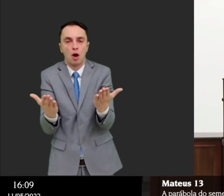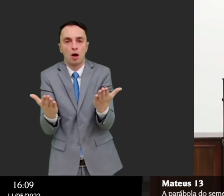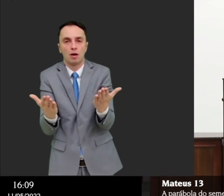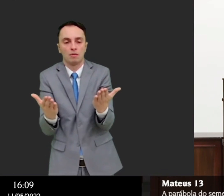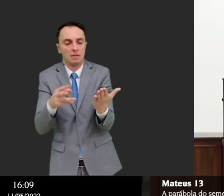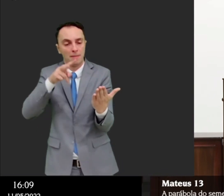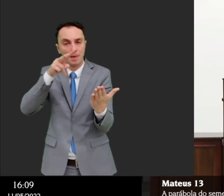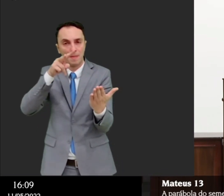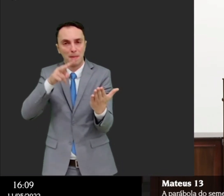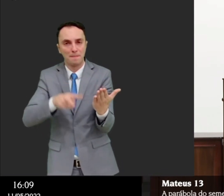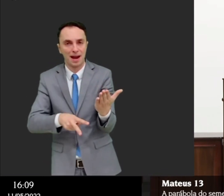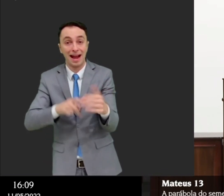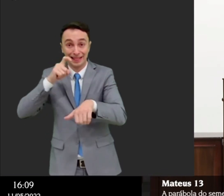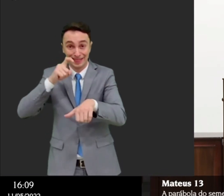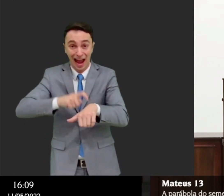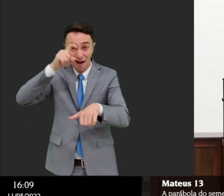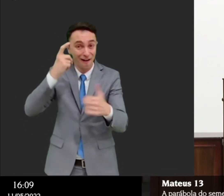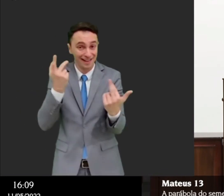chega.